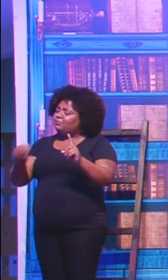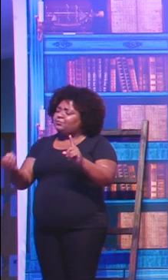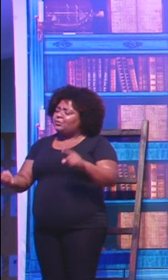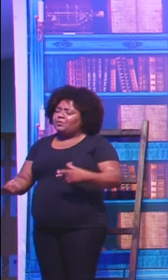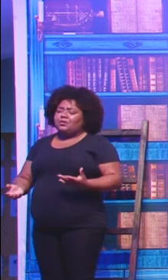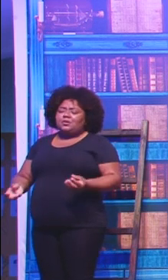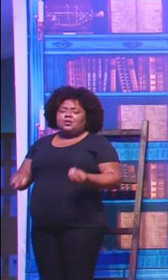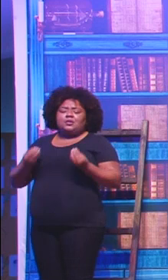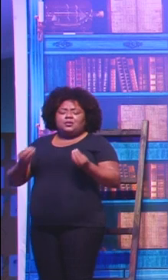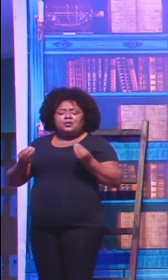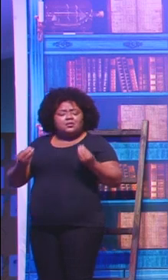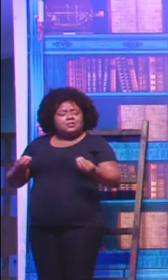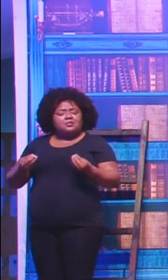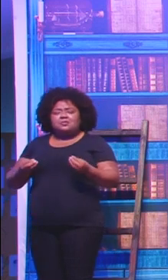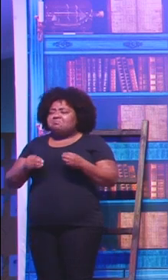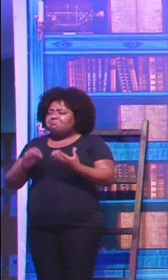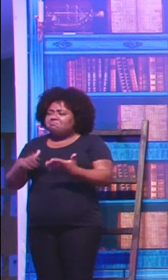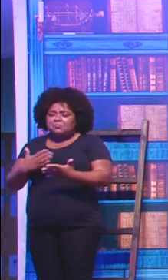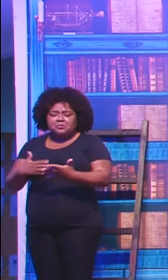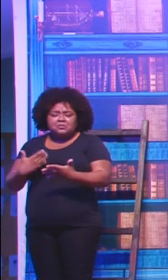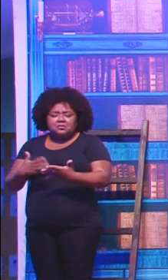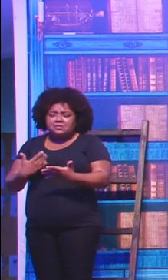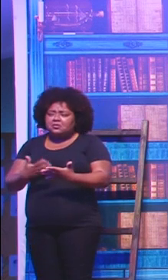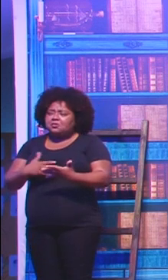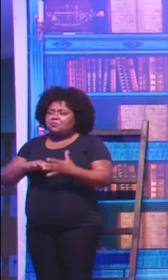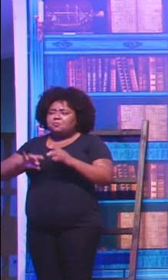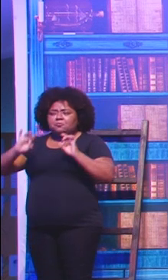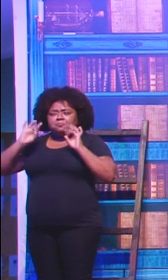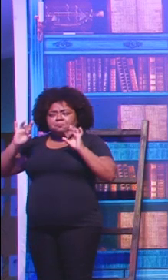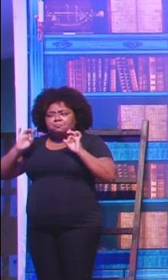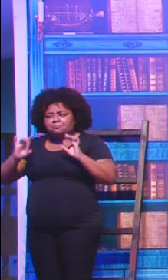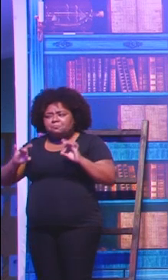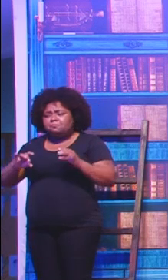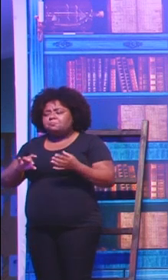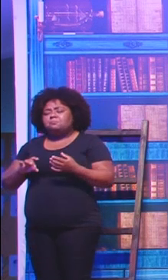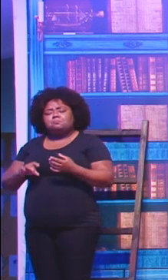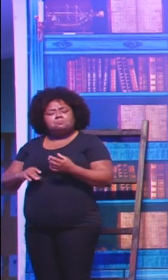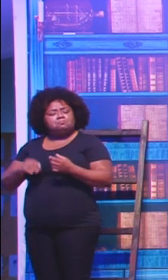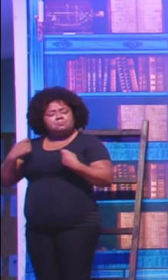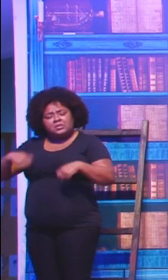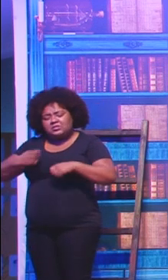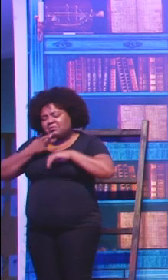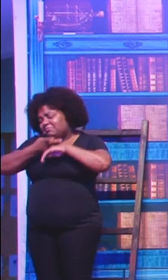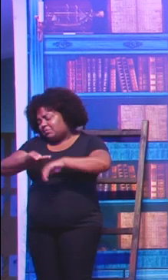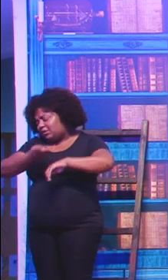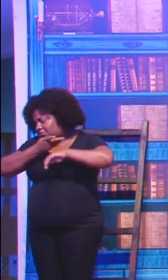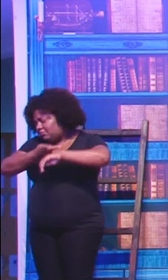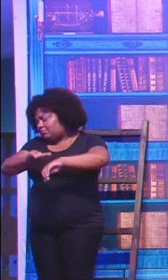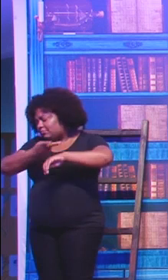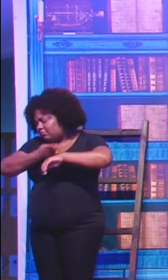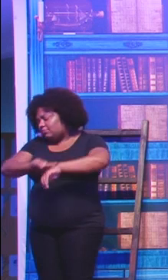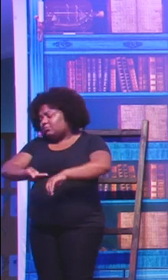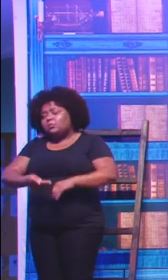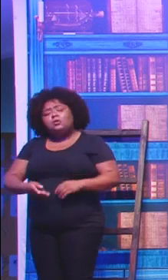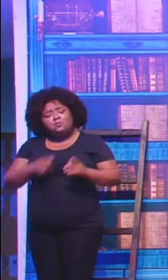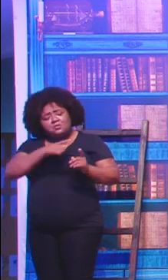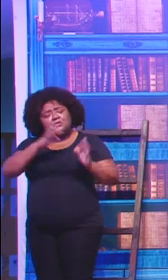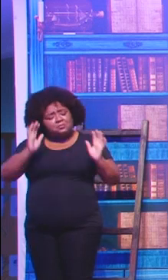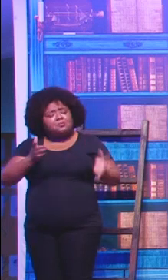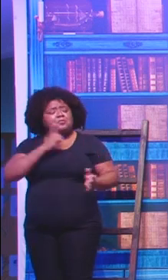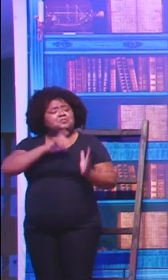algo merecedor de todas as condecorações, todos os prêmios, que é o que você tem tido, reconhecimento